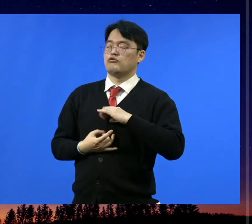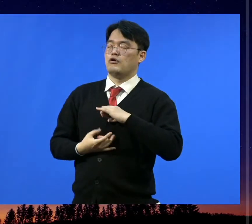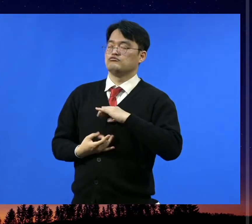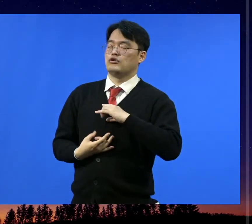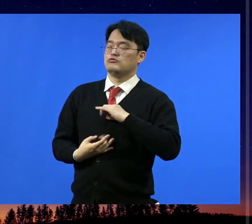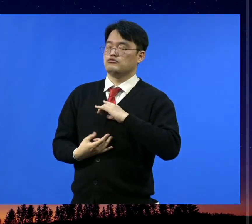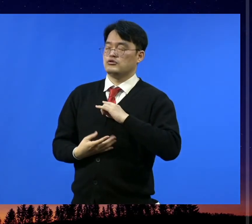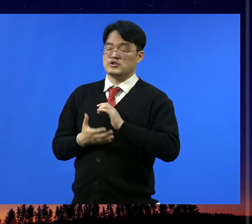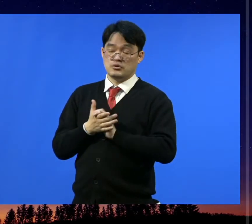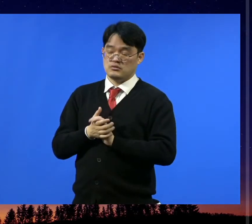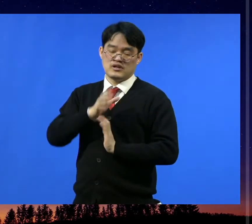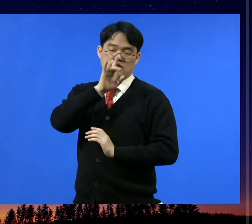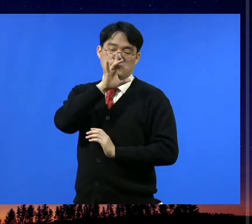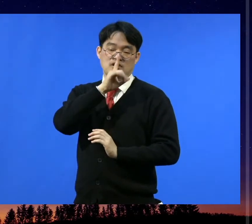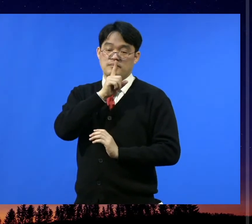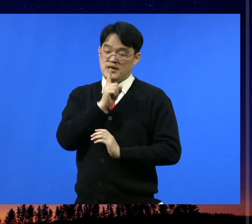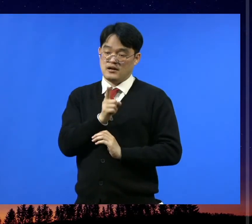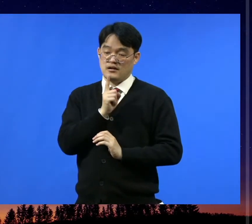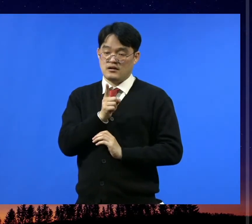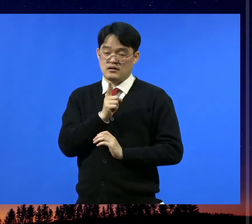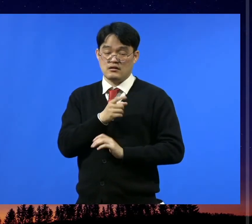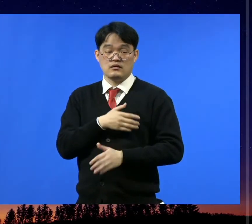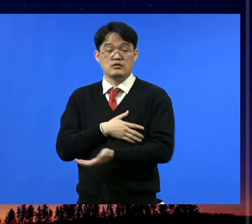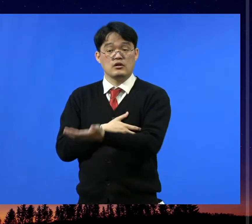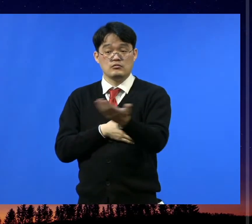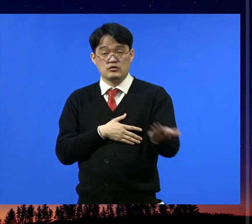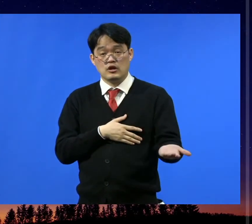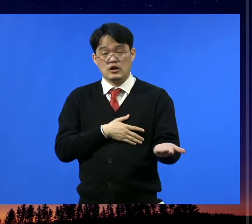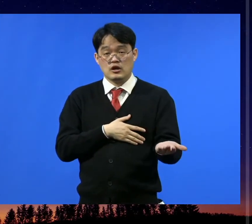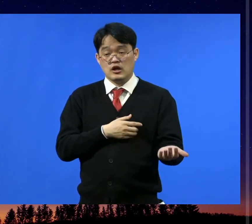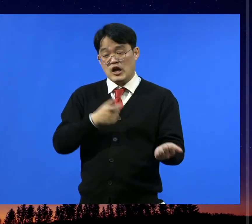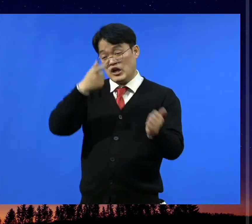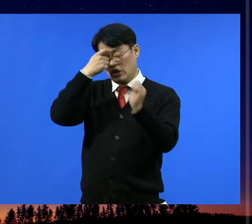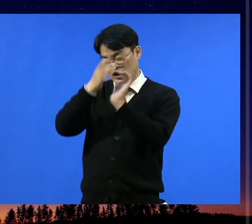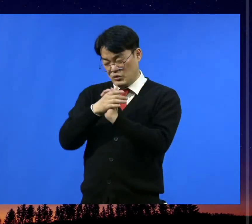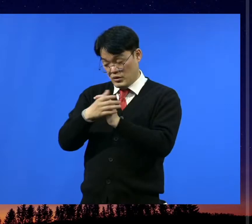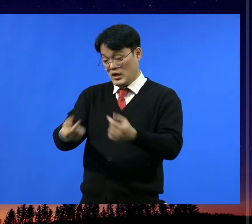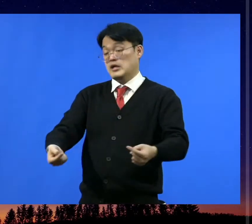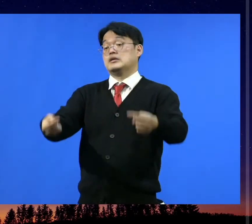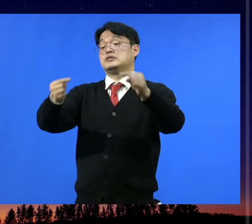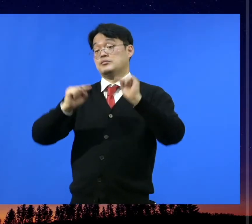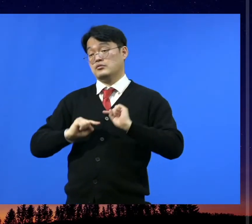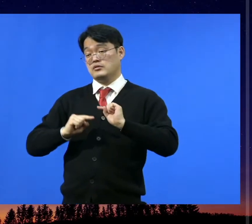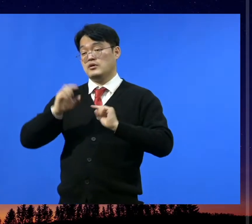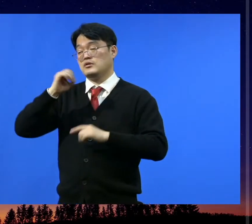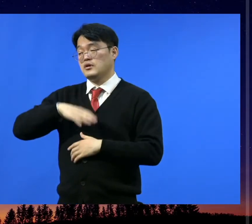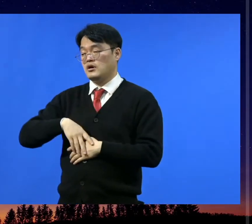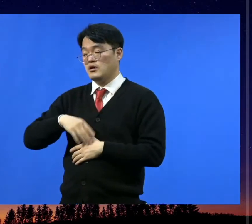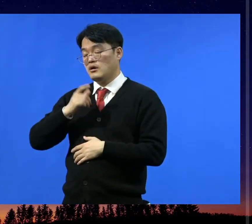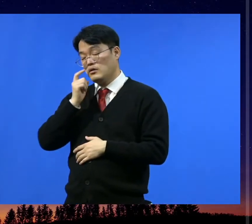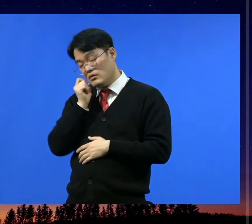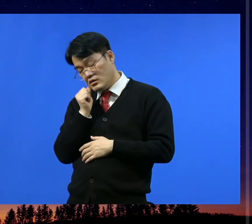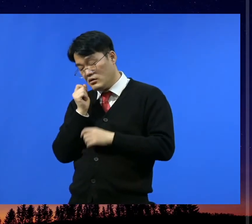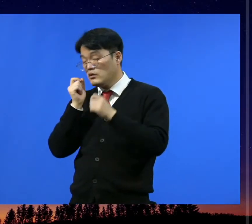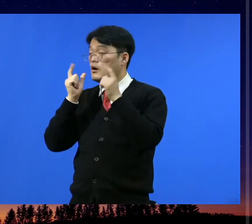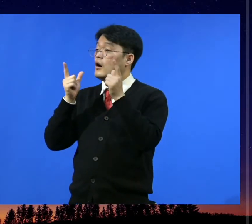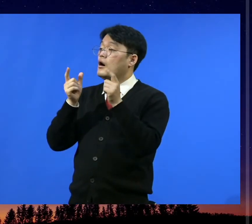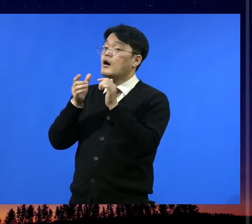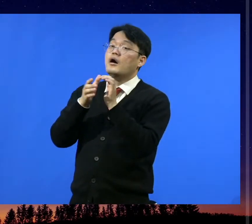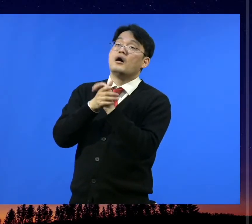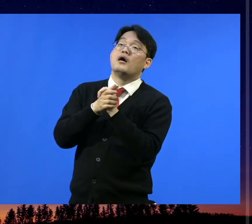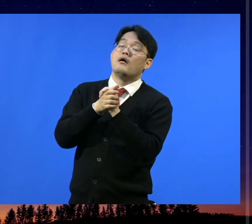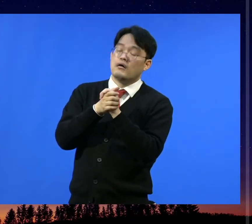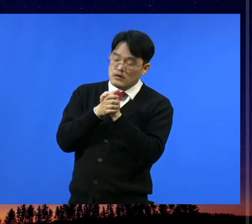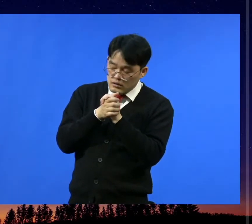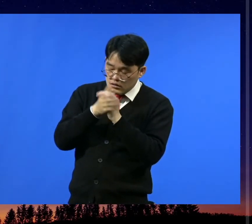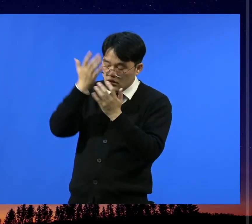거예요. 여러분 자칫하면 기도회는 왔지만 기도 안 하고 갈 수 있거든요. 그냥 자다가 말다가 이렇게 졸다가